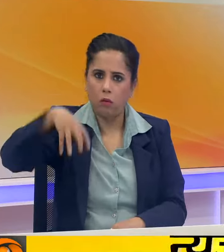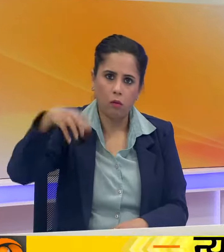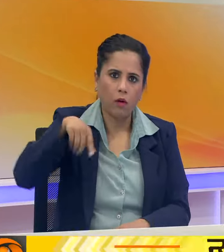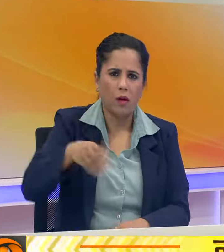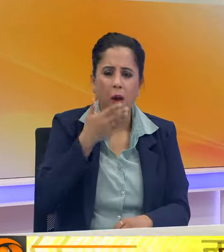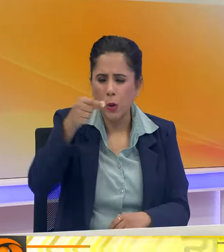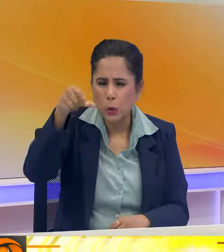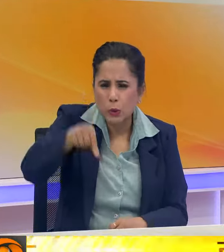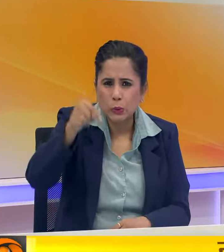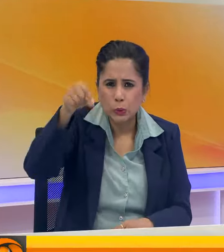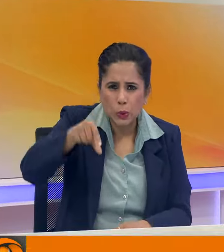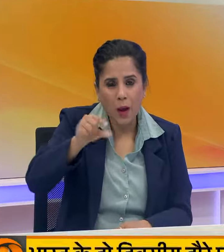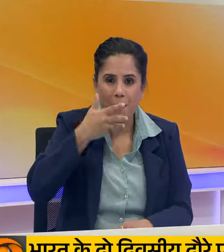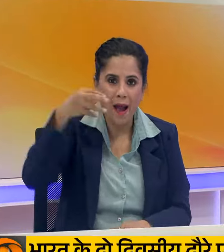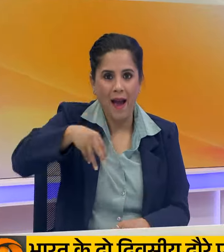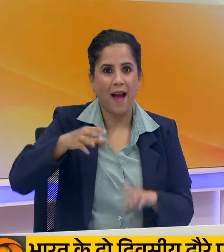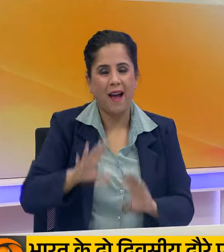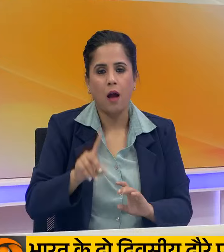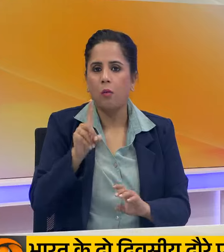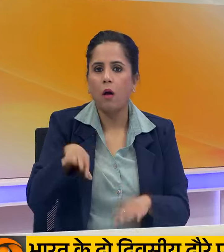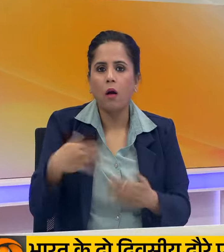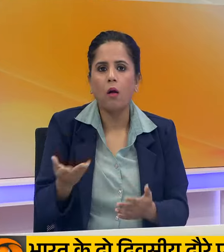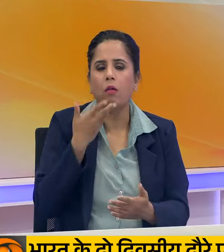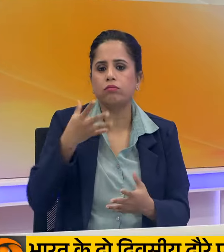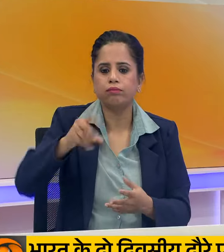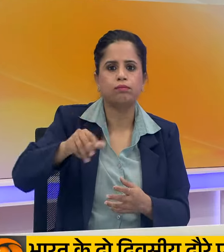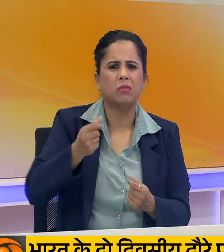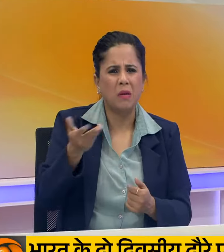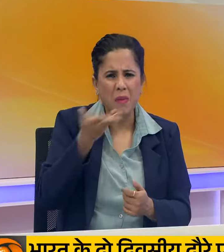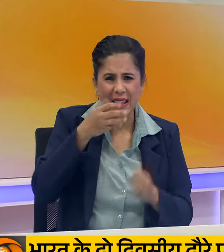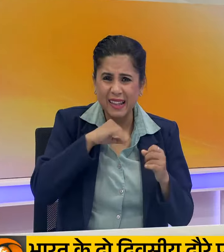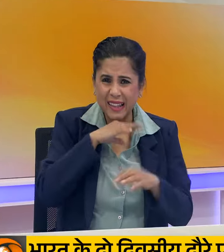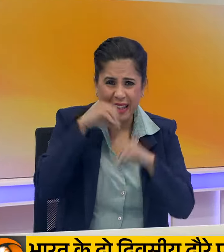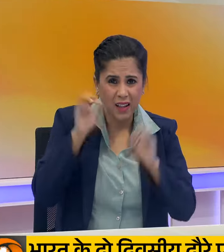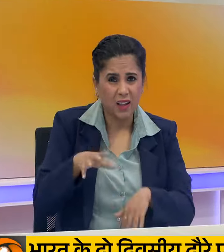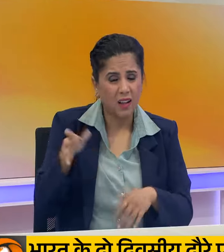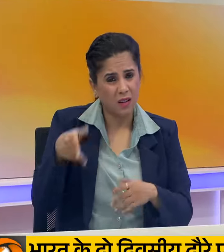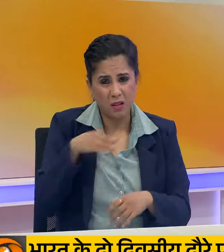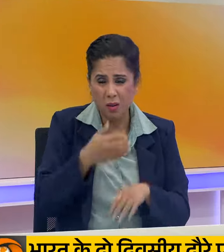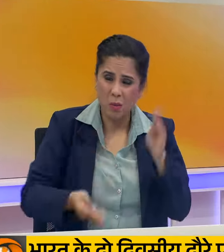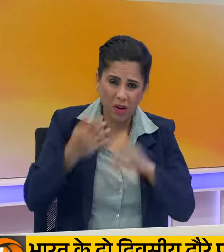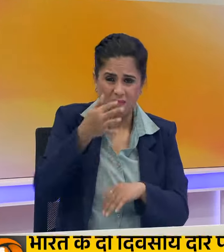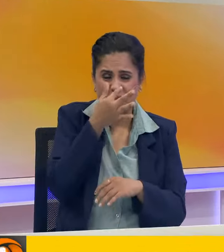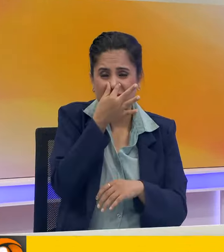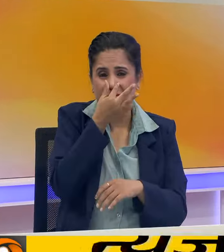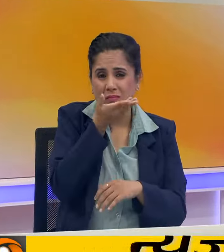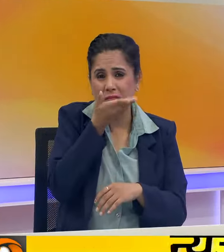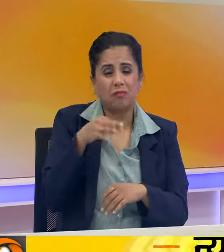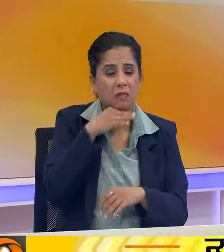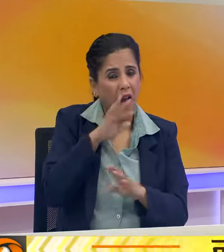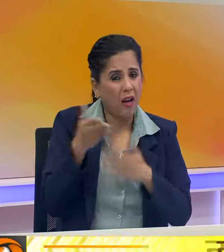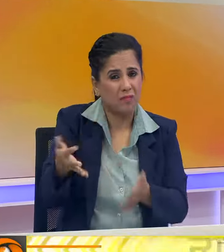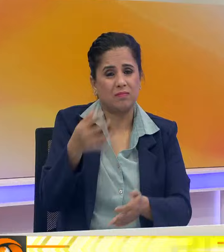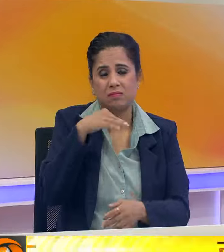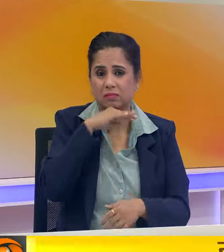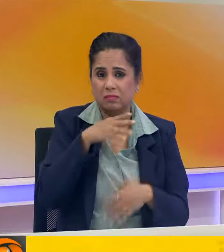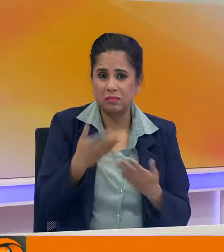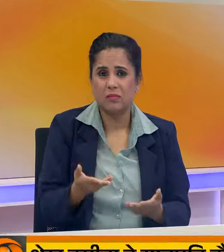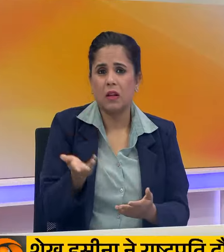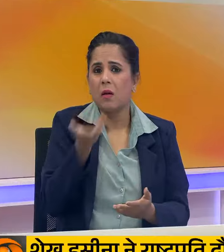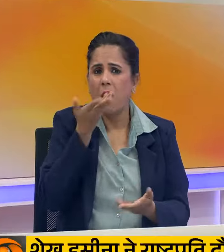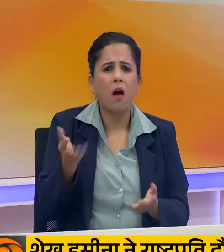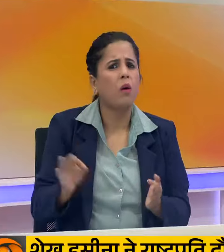सा पानी उसमें से टपका था और उसके बाद अब यह फिर से बंद हो गया तना गंदा पानी आ इससे ज्यादा गंदा आता बदबू आती है इसमें और तो